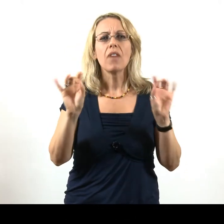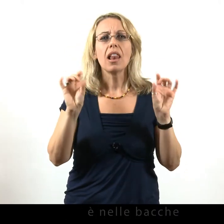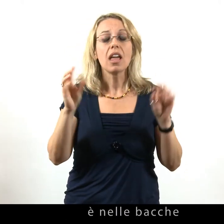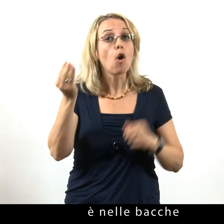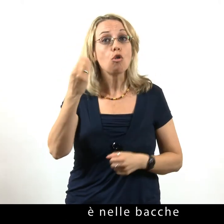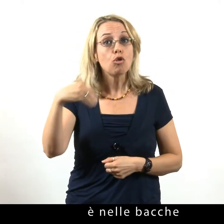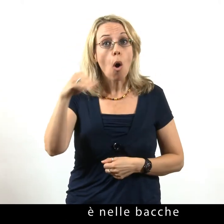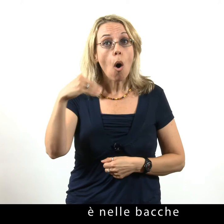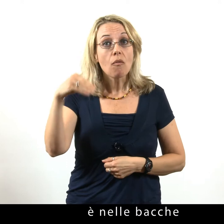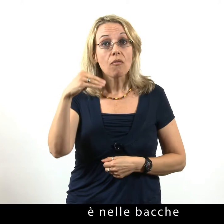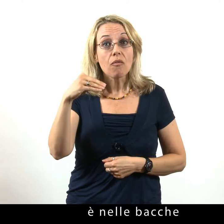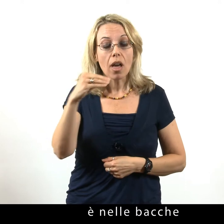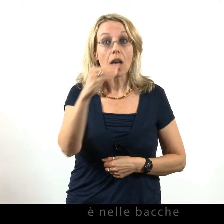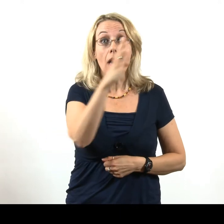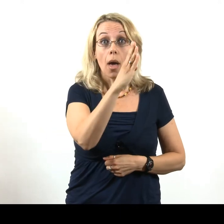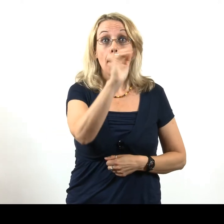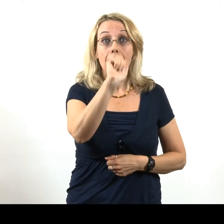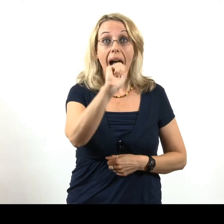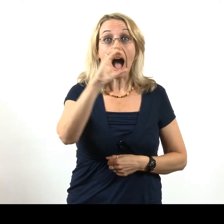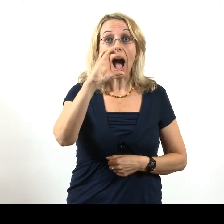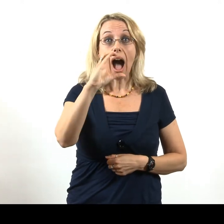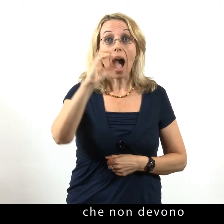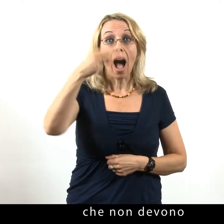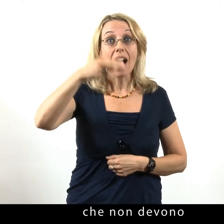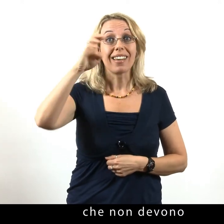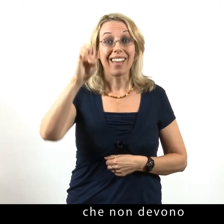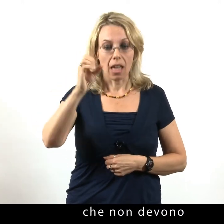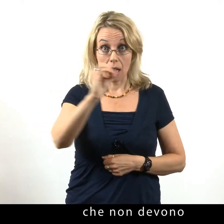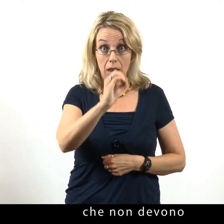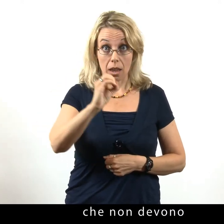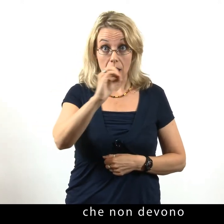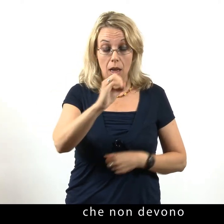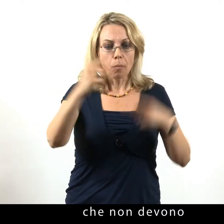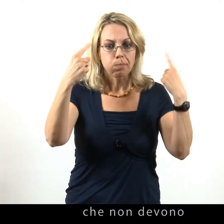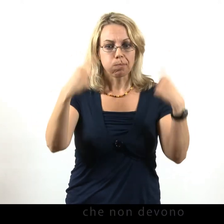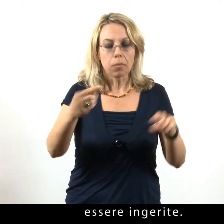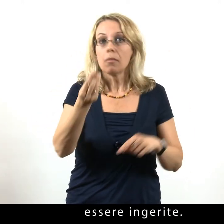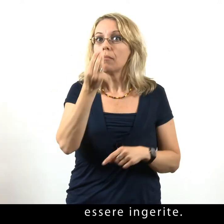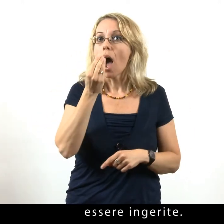è nelle bacche che non devono essere ingerite.